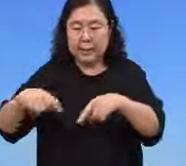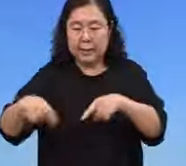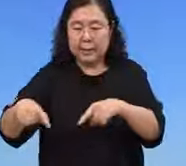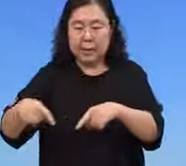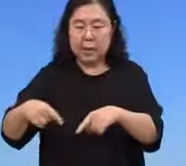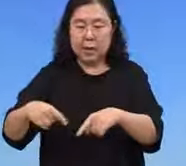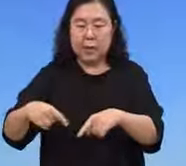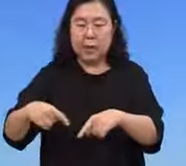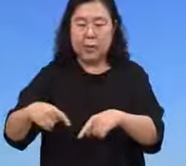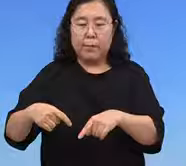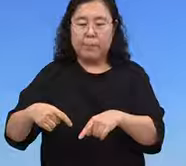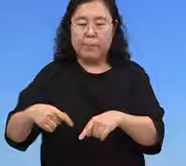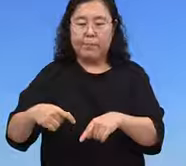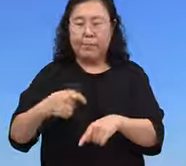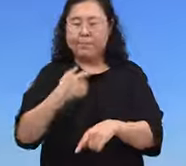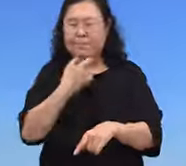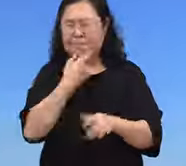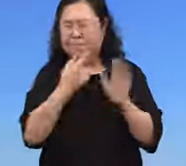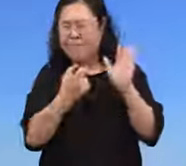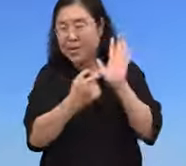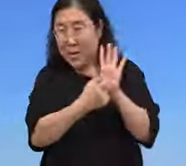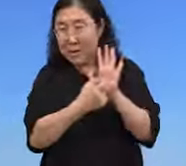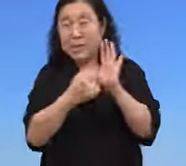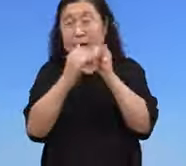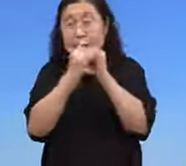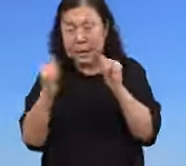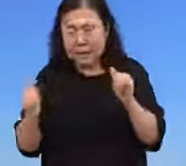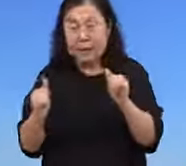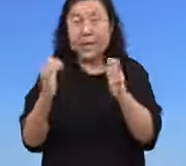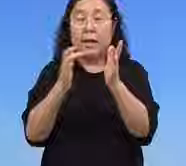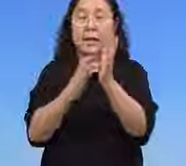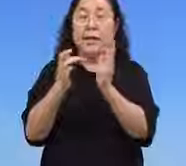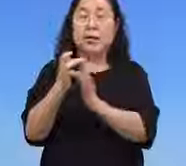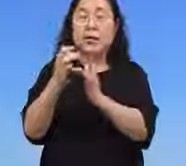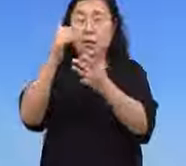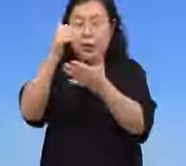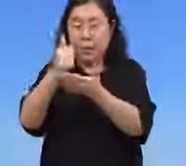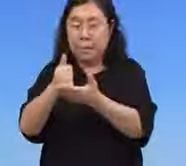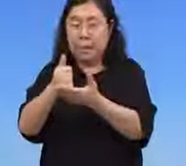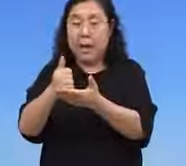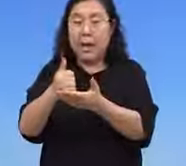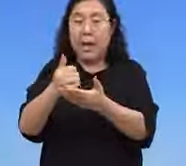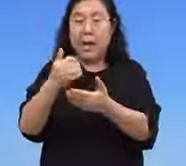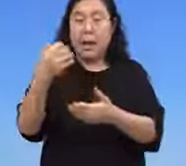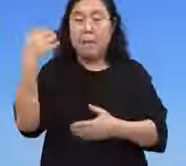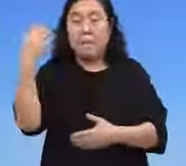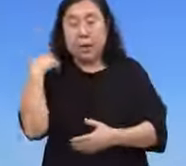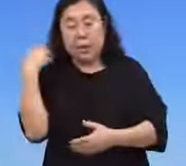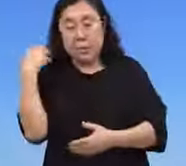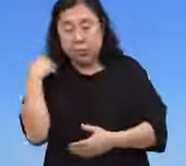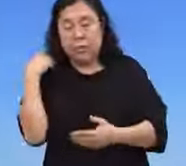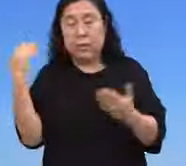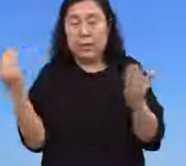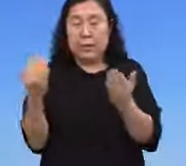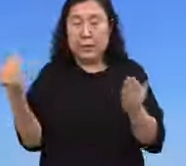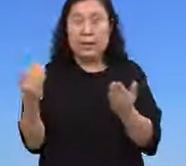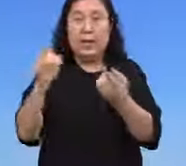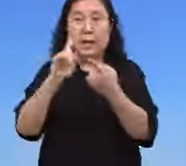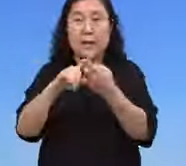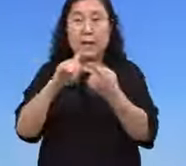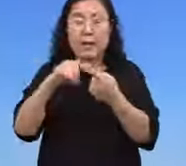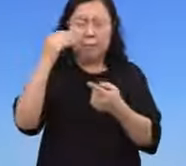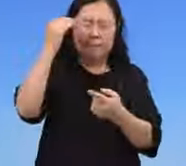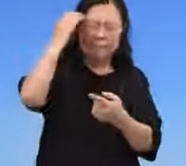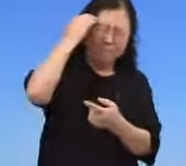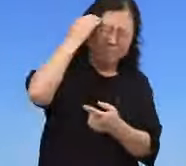사람들이 예수님께서 맡겨주신 사명을 감당하는 그 일에 대하여 방해하고 회방하는, 그래서 너희들이